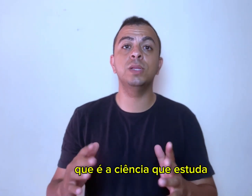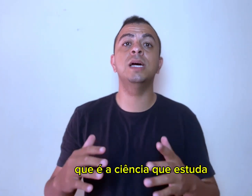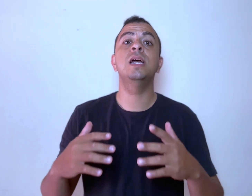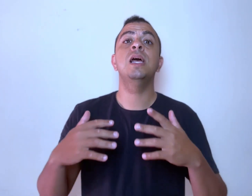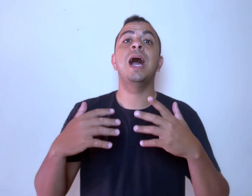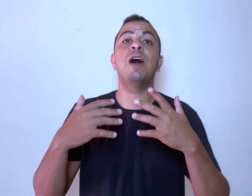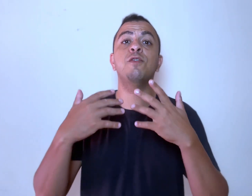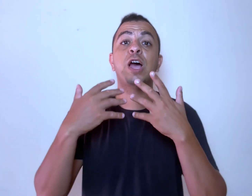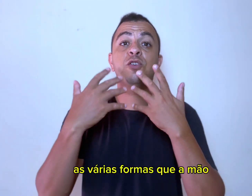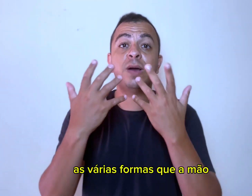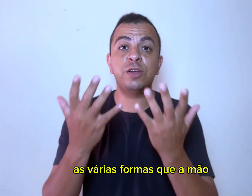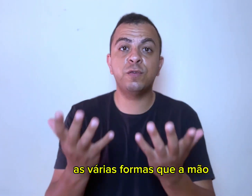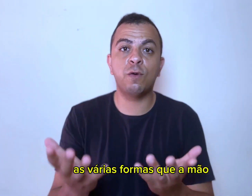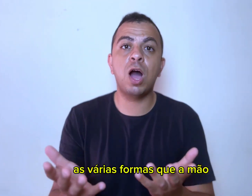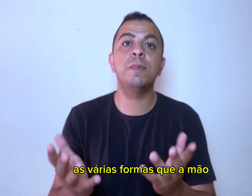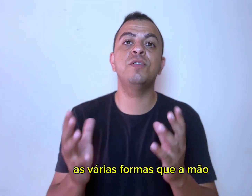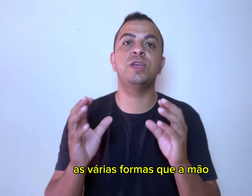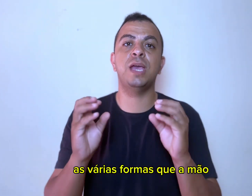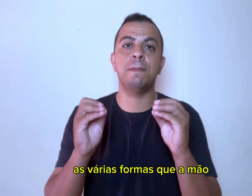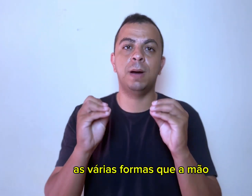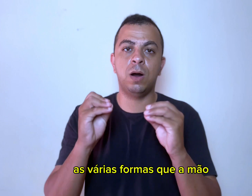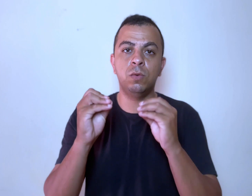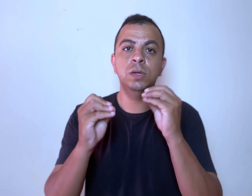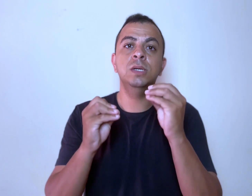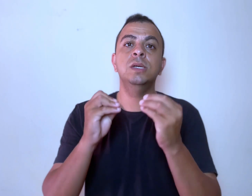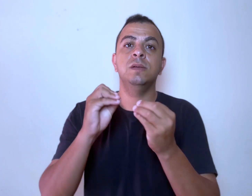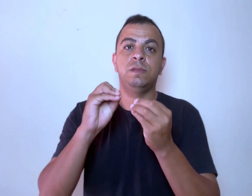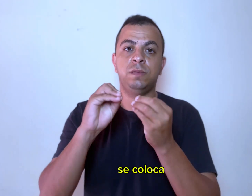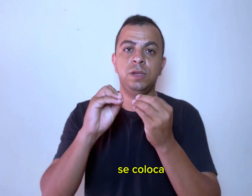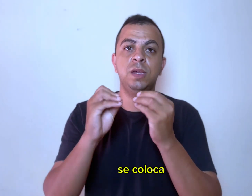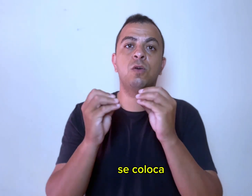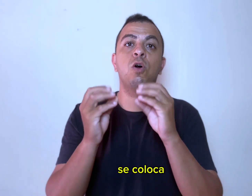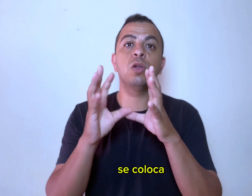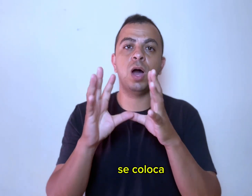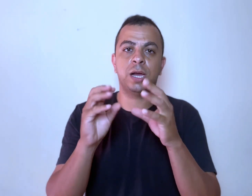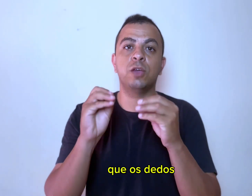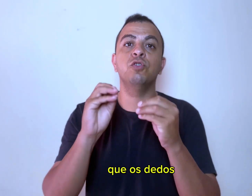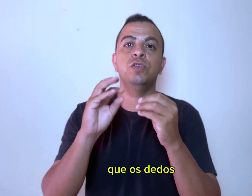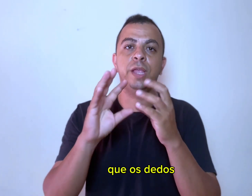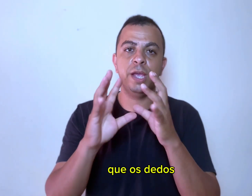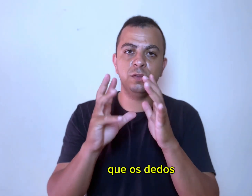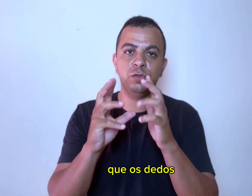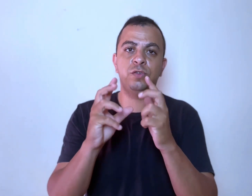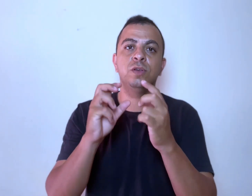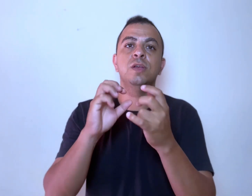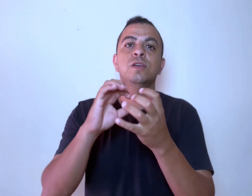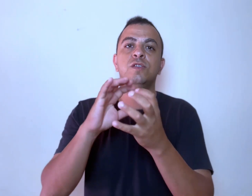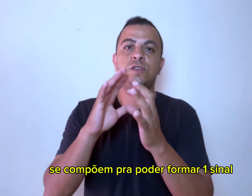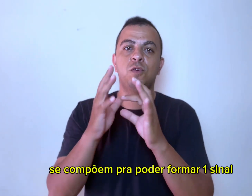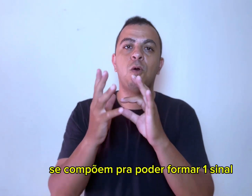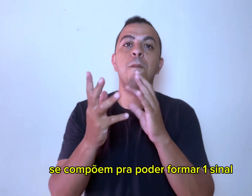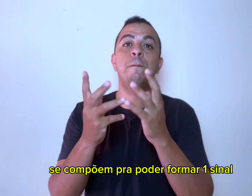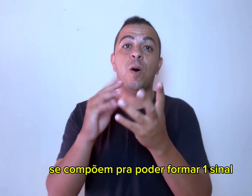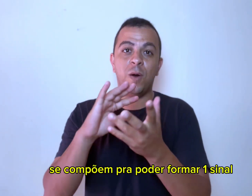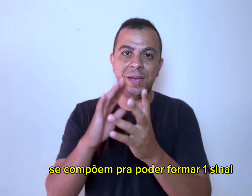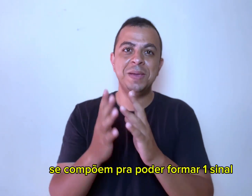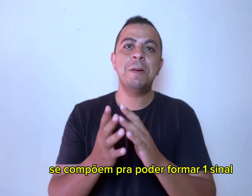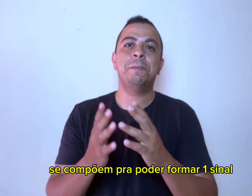estuda as várias formas que a mão se coloca, que os dedos se compõem para